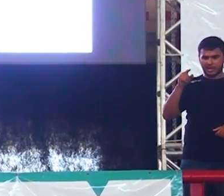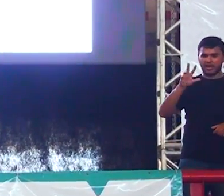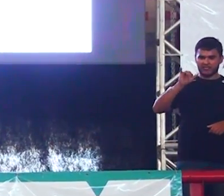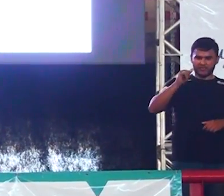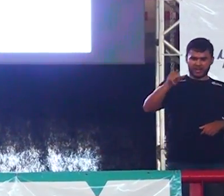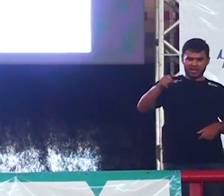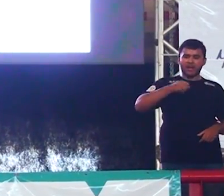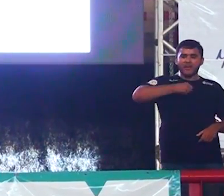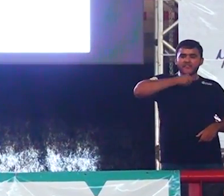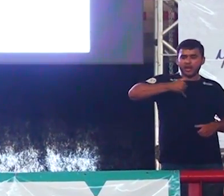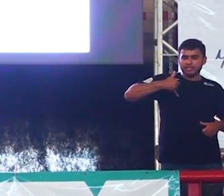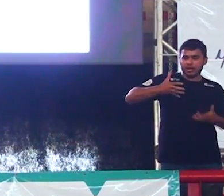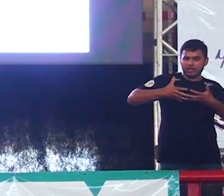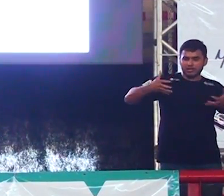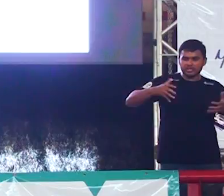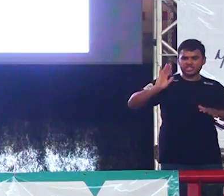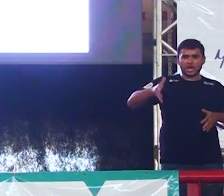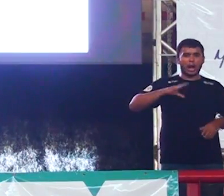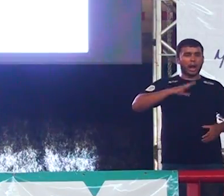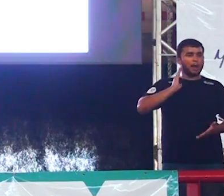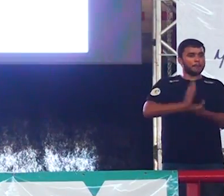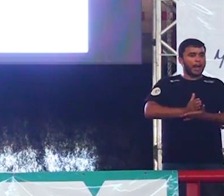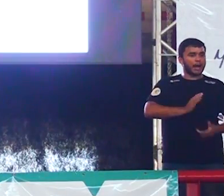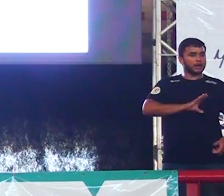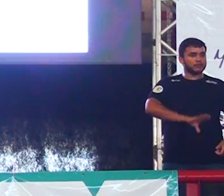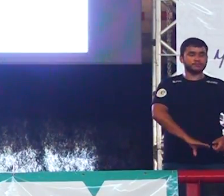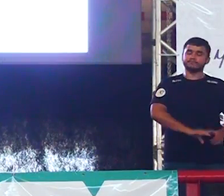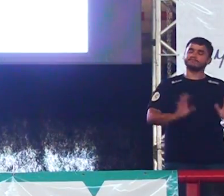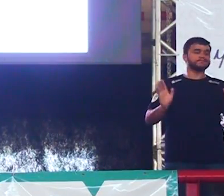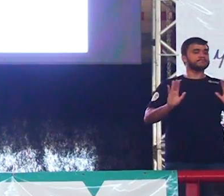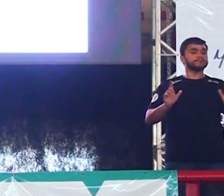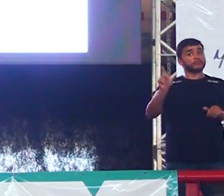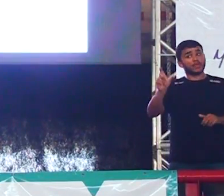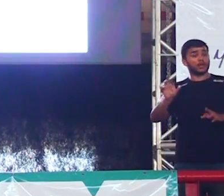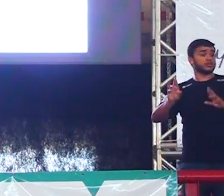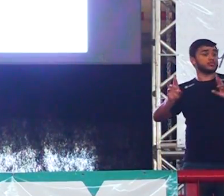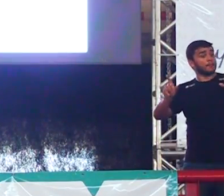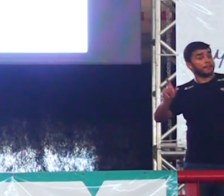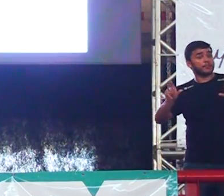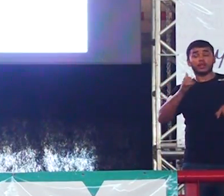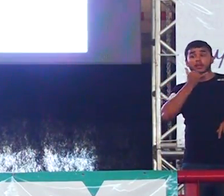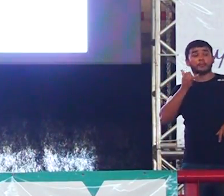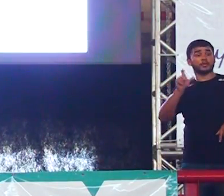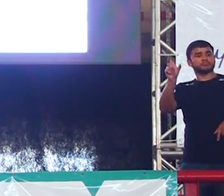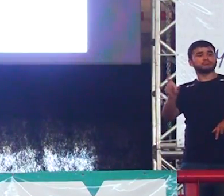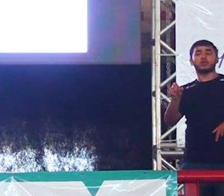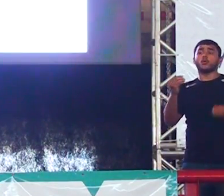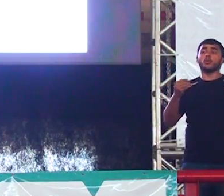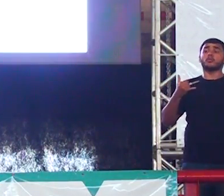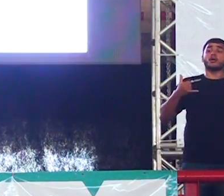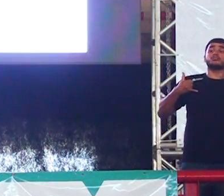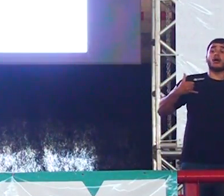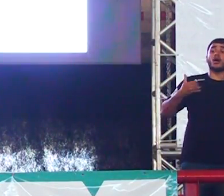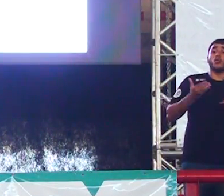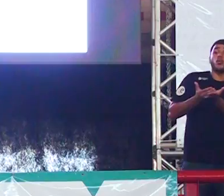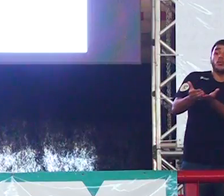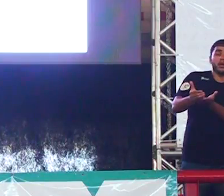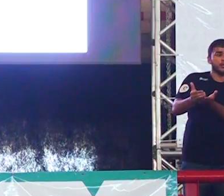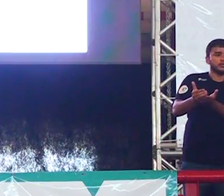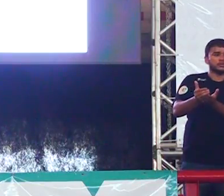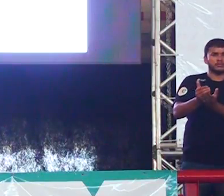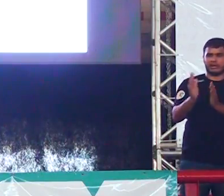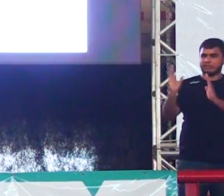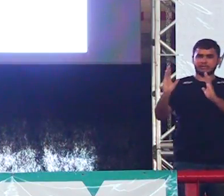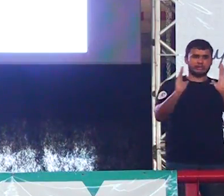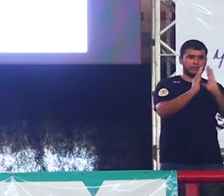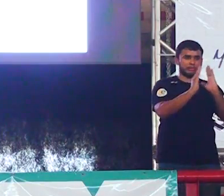cedo. Assim como também, iniciar o ciclo menstrual mais tarde, não significa dizer que ela vai ter